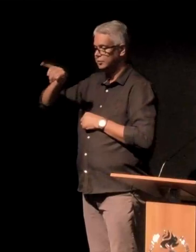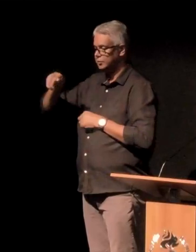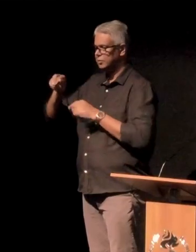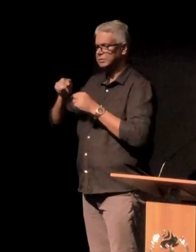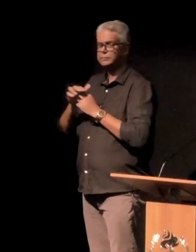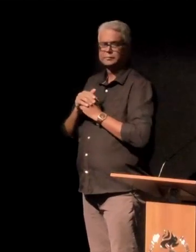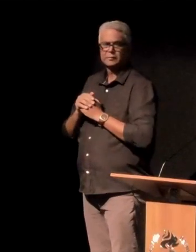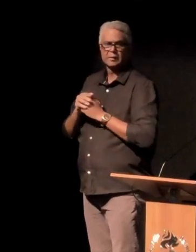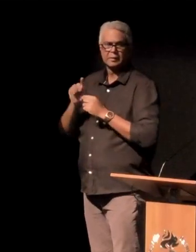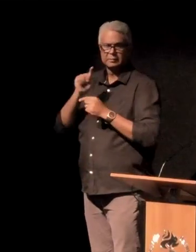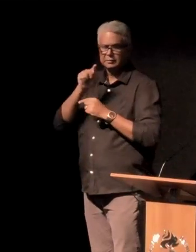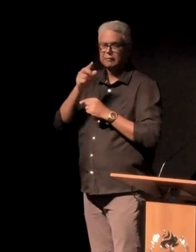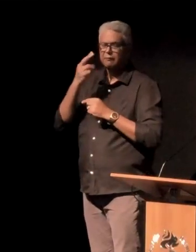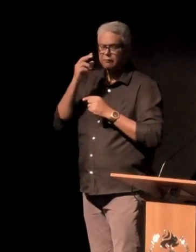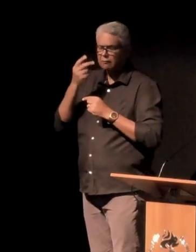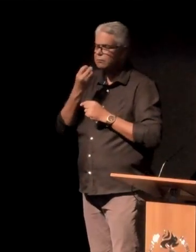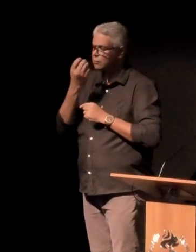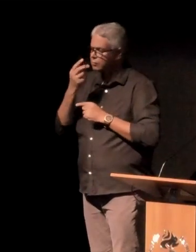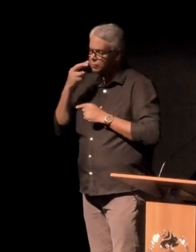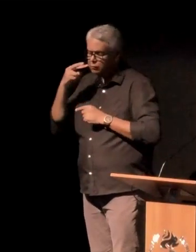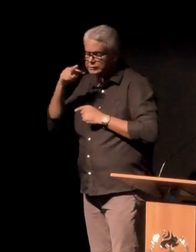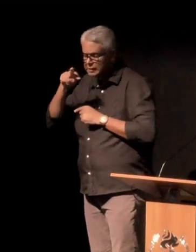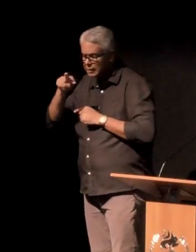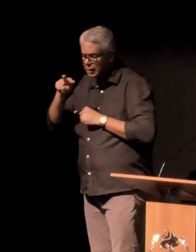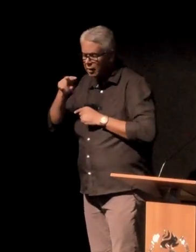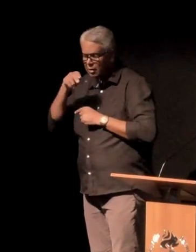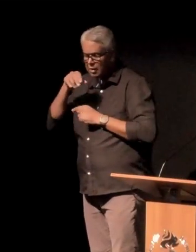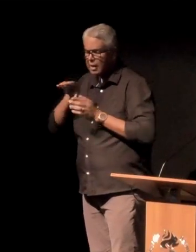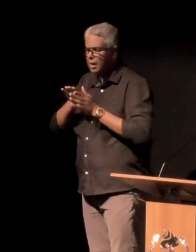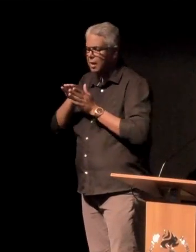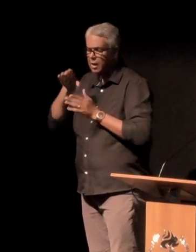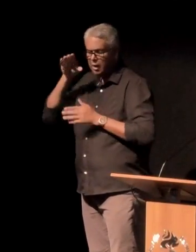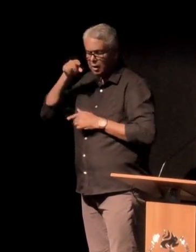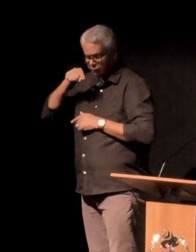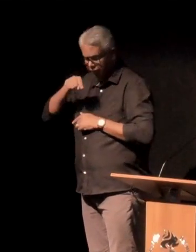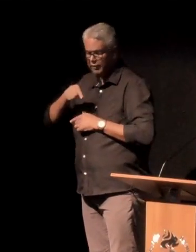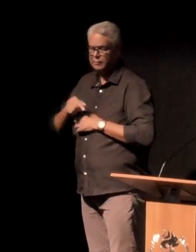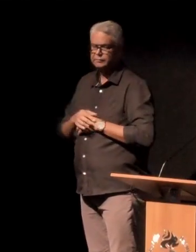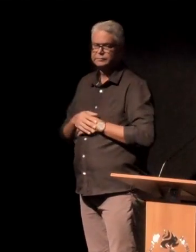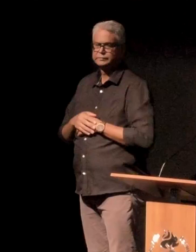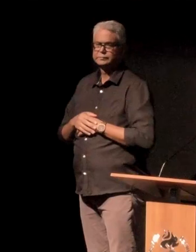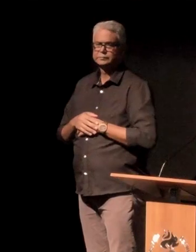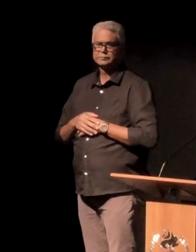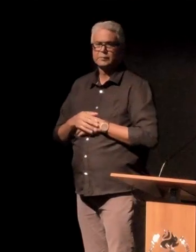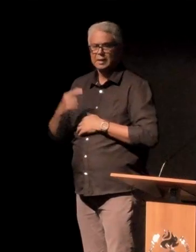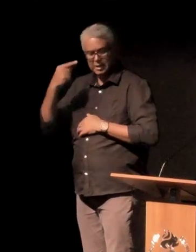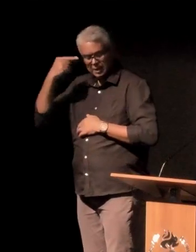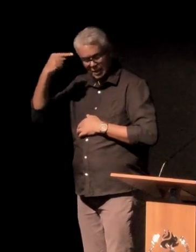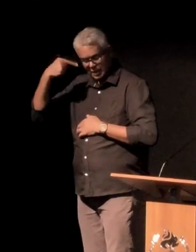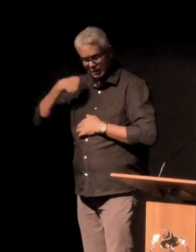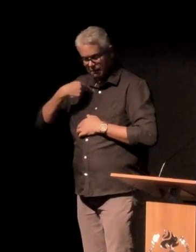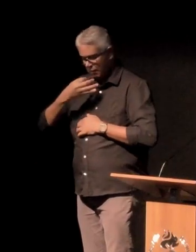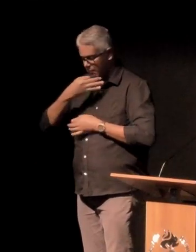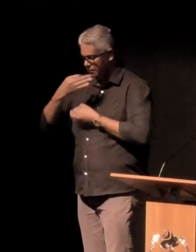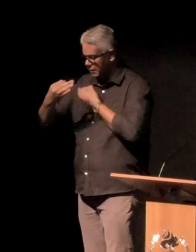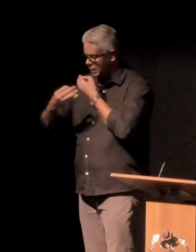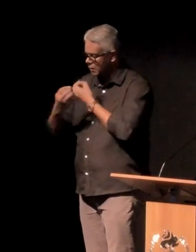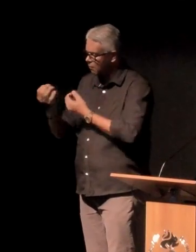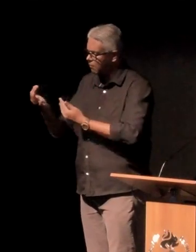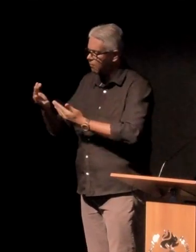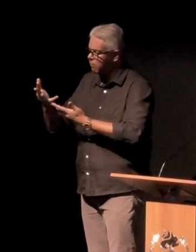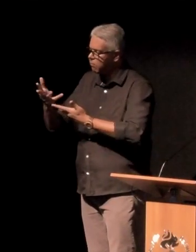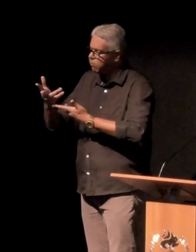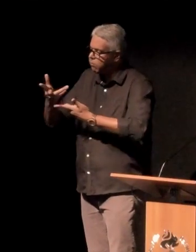conhecer o trabalho o tem lá esse livro maravilhoso maravilhoso achei assim Fantástico e eu já olhei